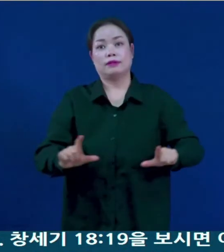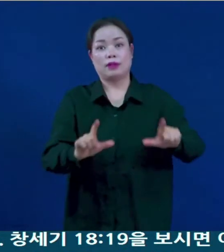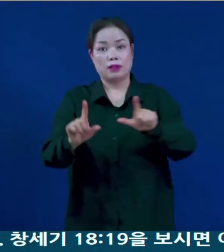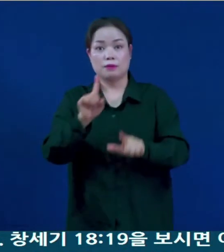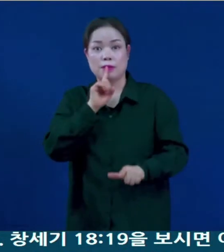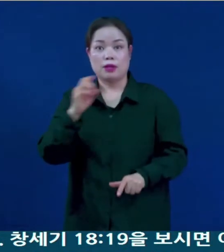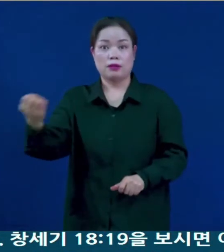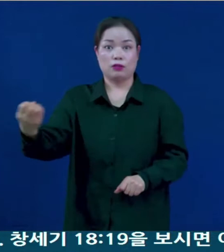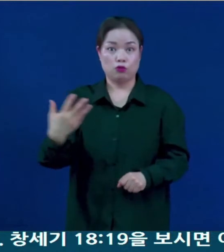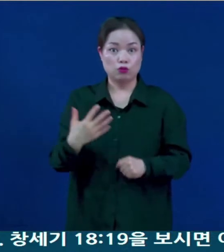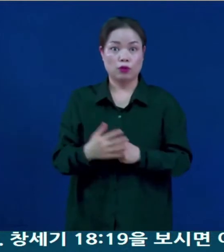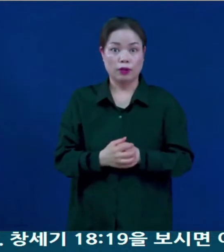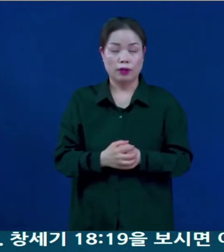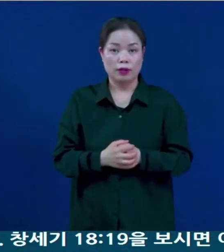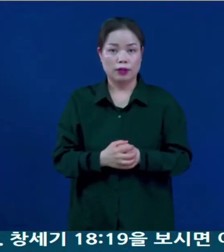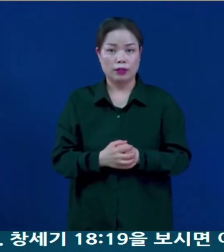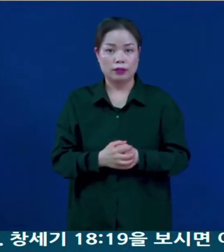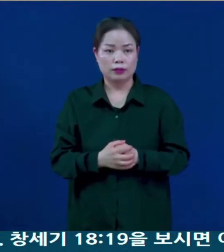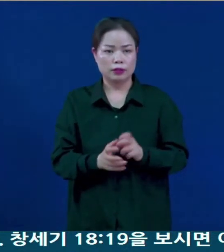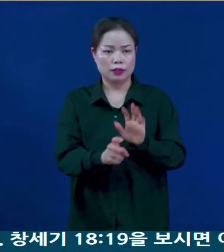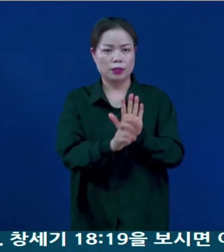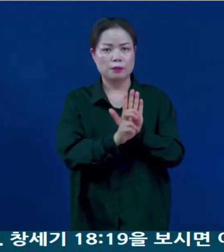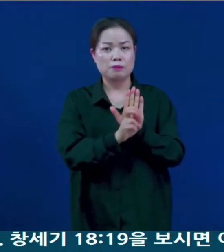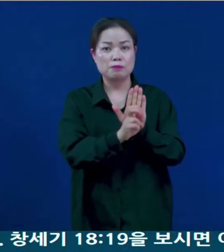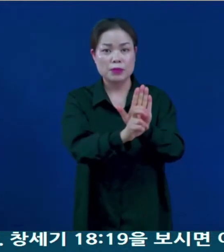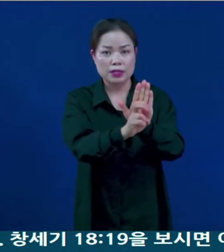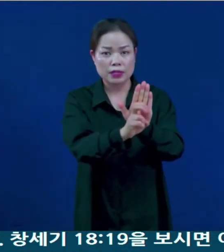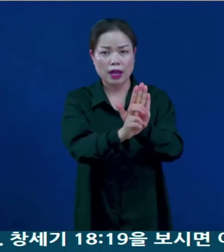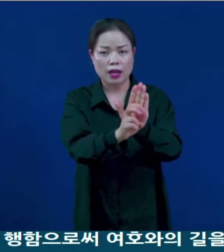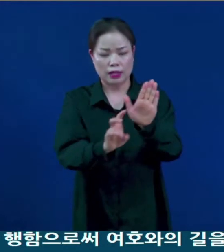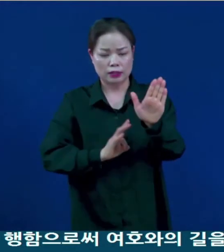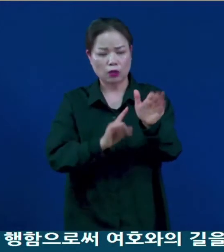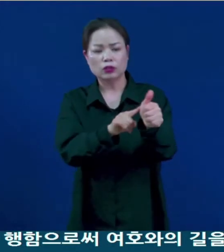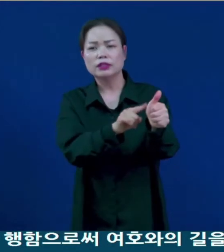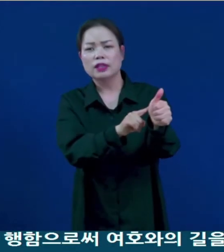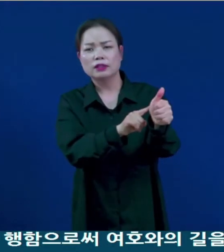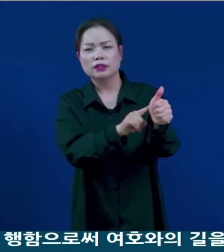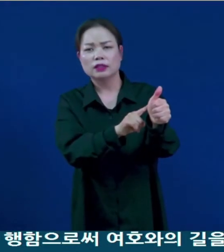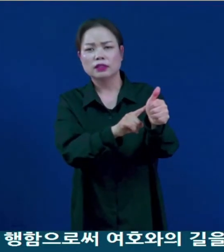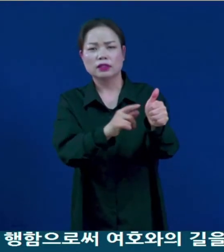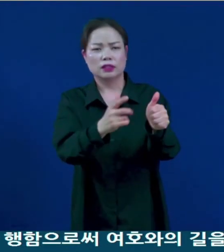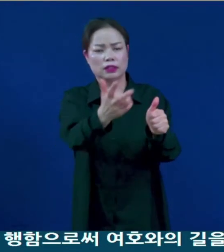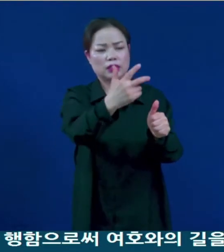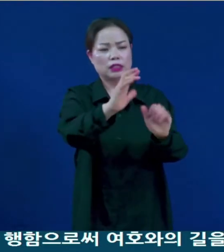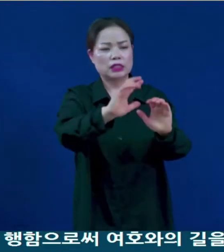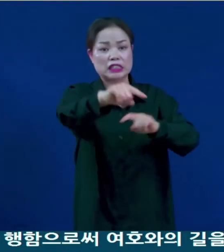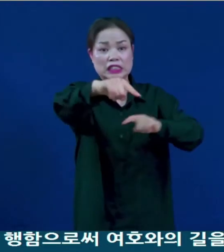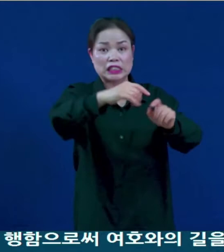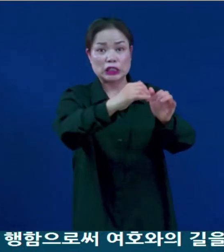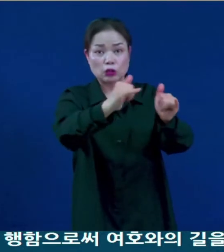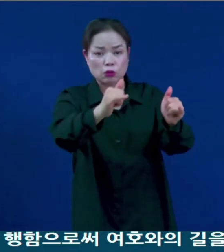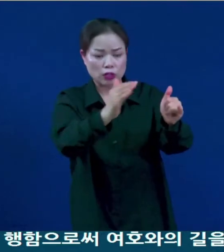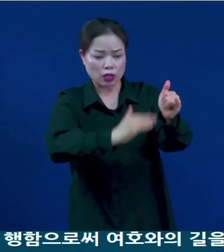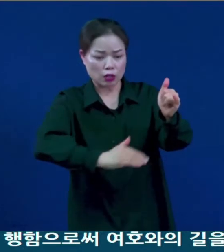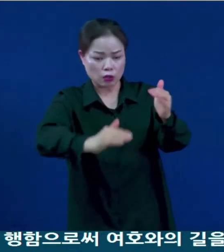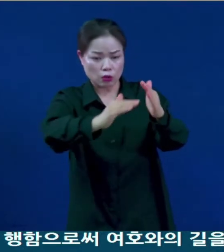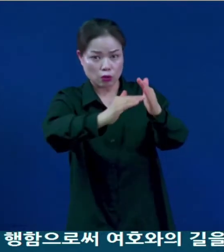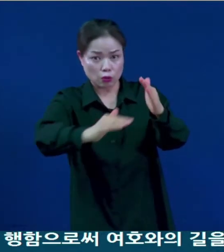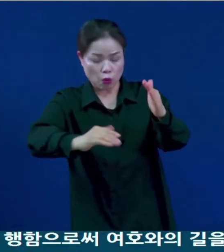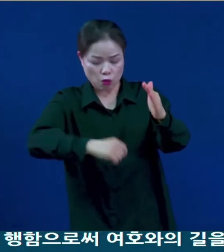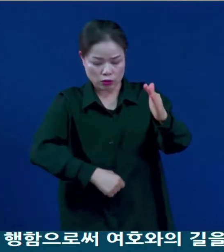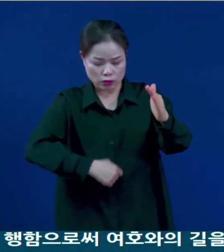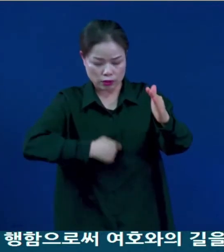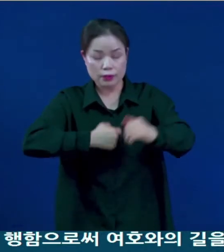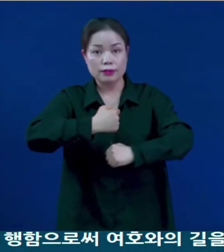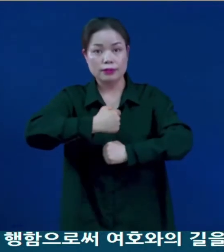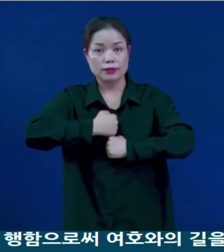뜻합니다. 미가 선지자는 특히 유다 성도들의 지도자들에게 그 공의를